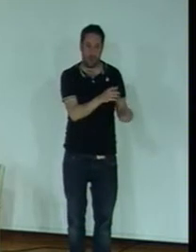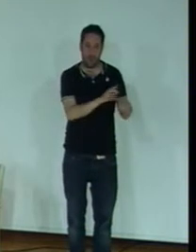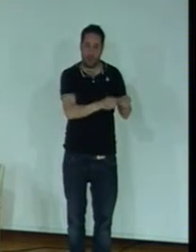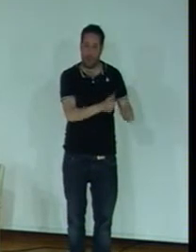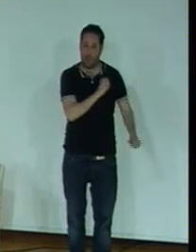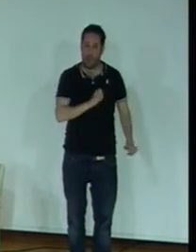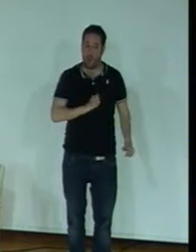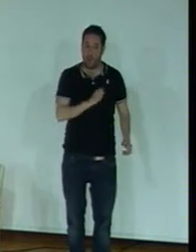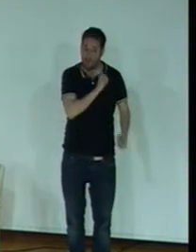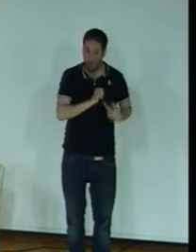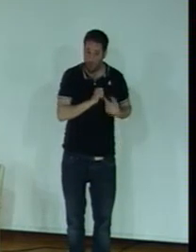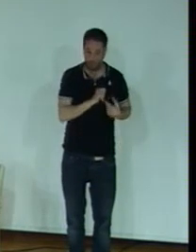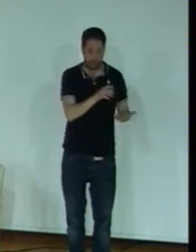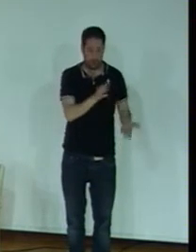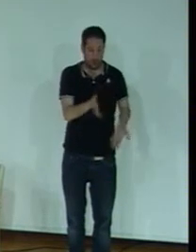traitent pas.